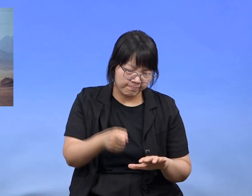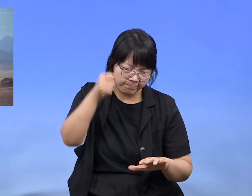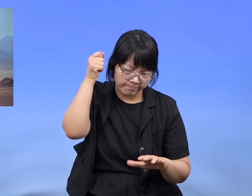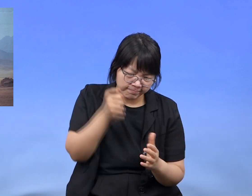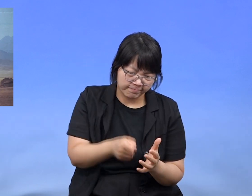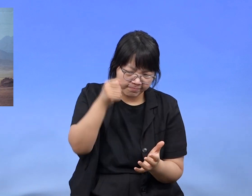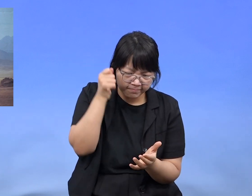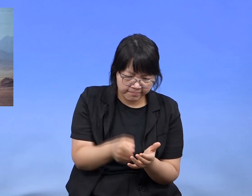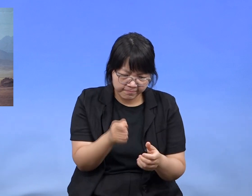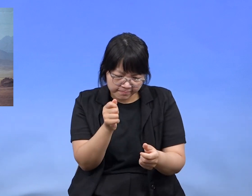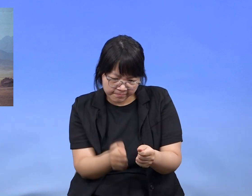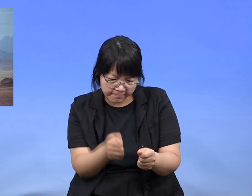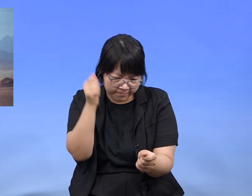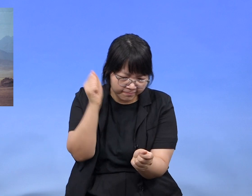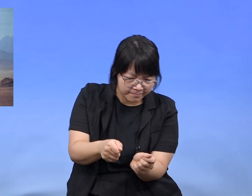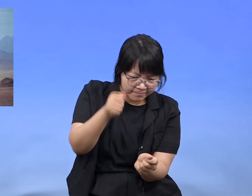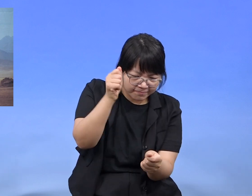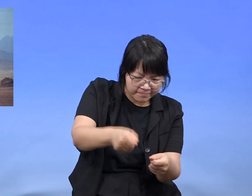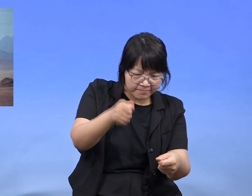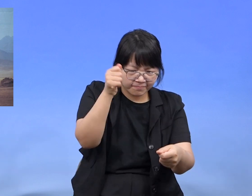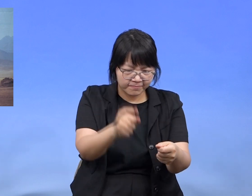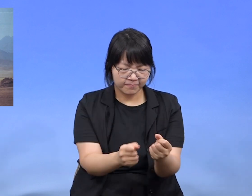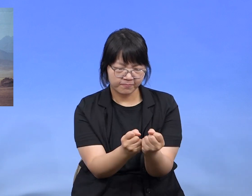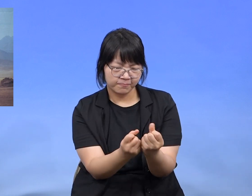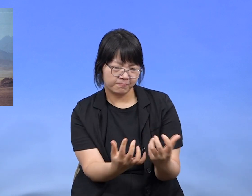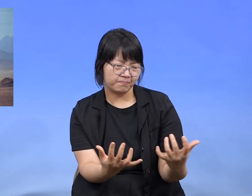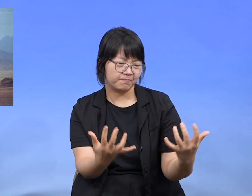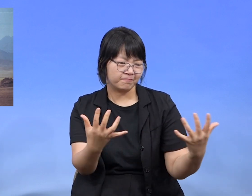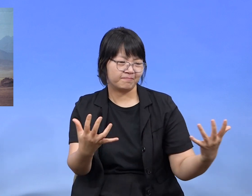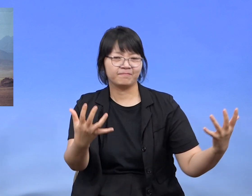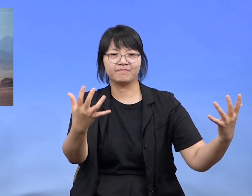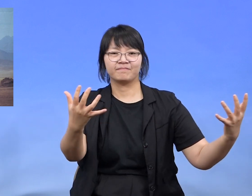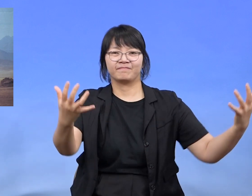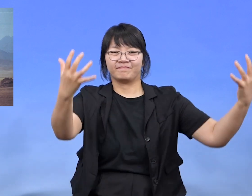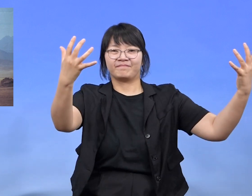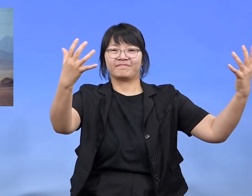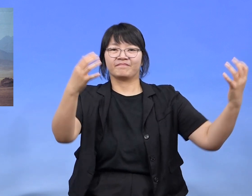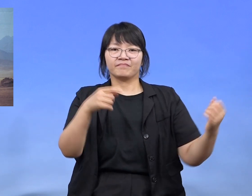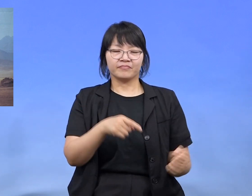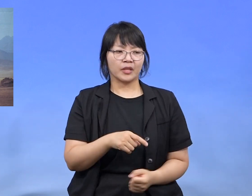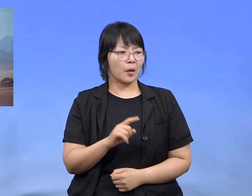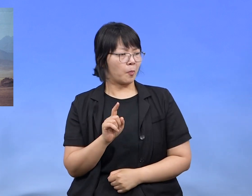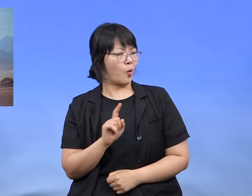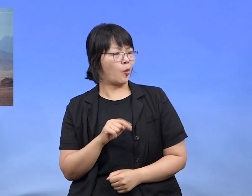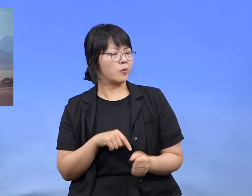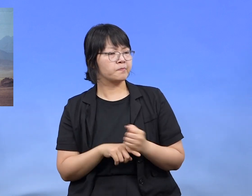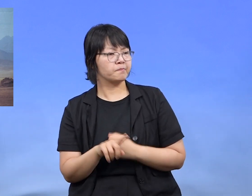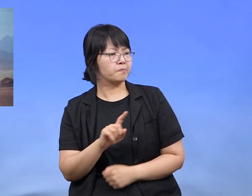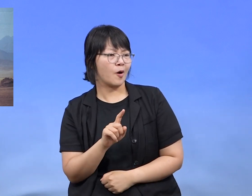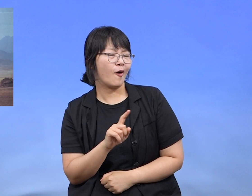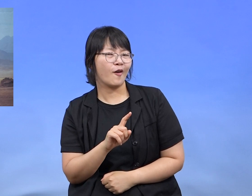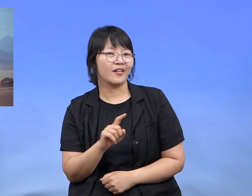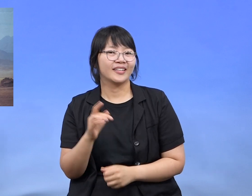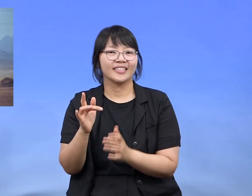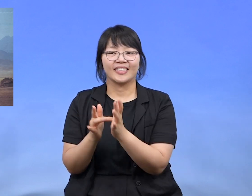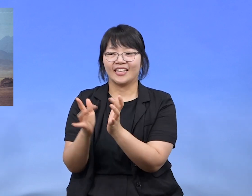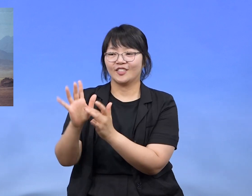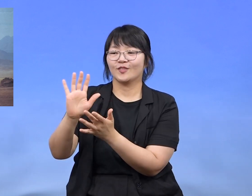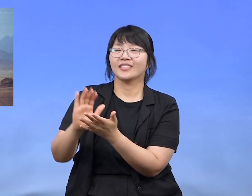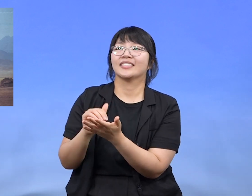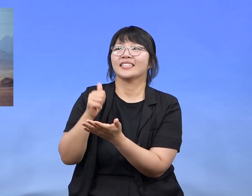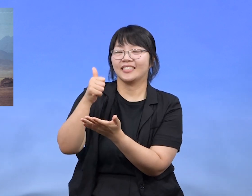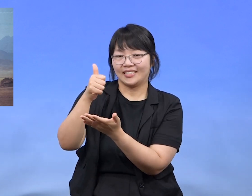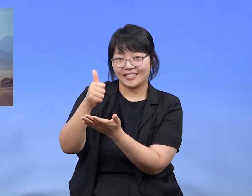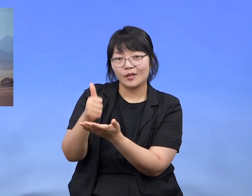이것은 모두 예수 그리스도의 거룩한 신성과 인성을 뜻하는 것이다. 자, 세상의